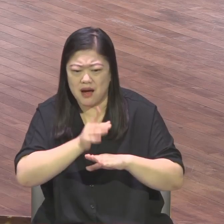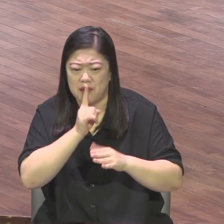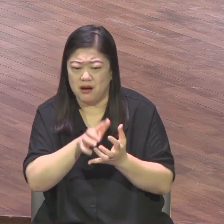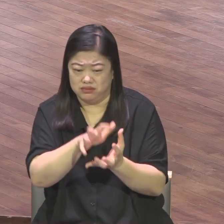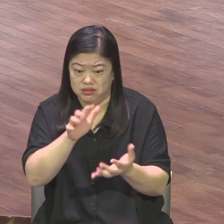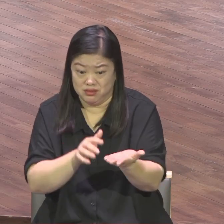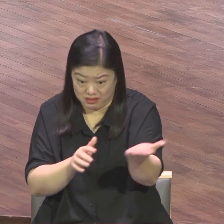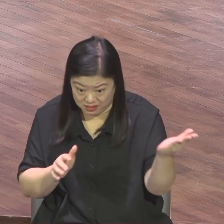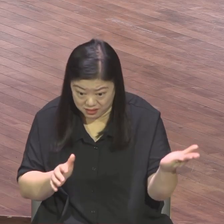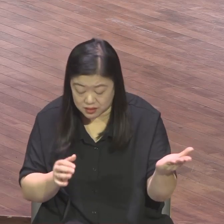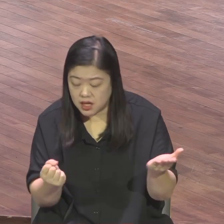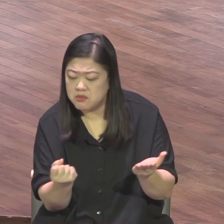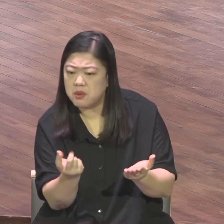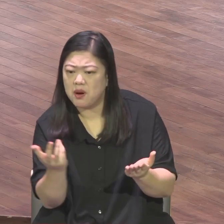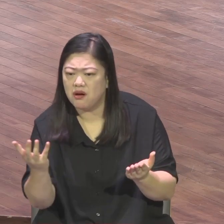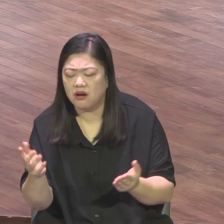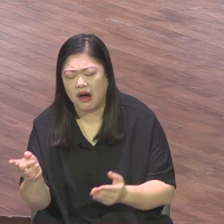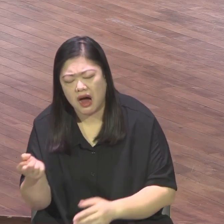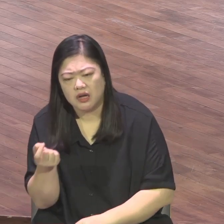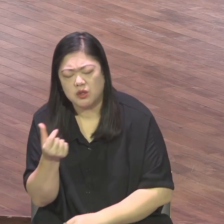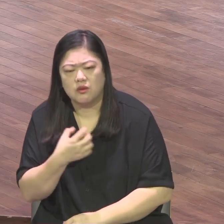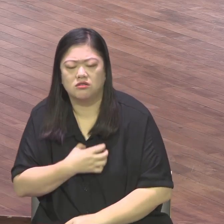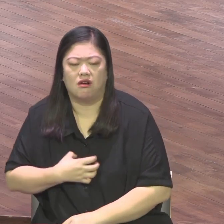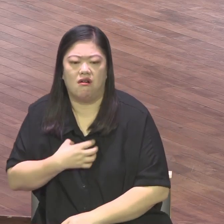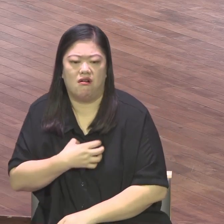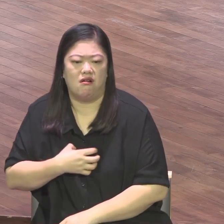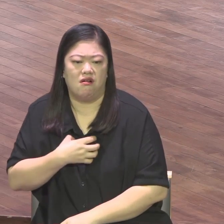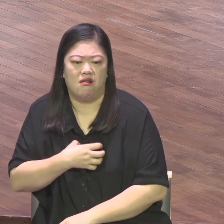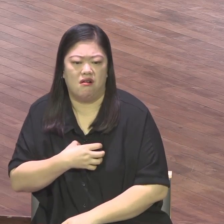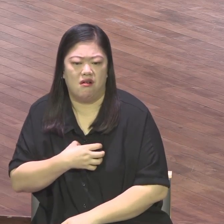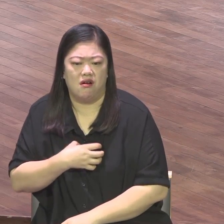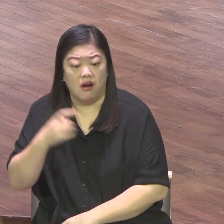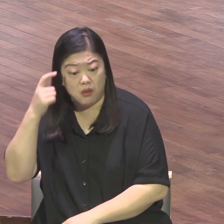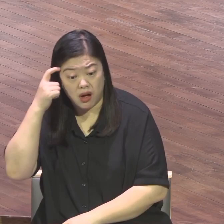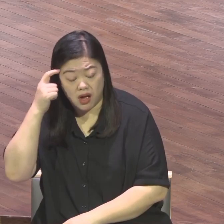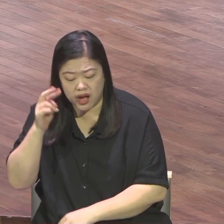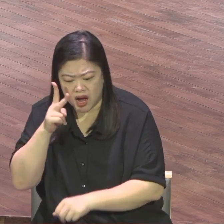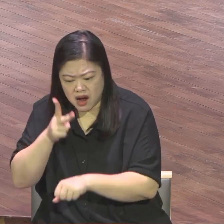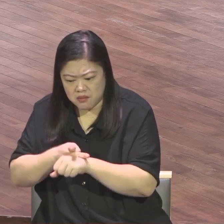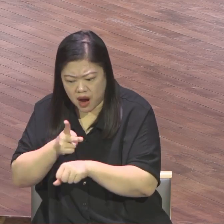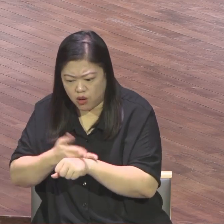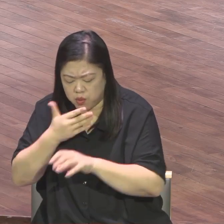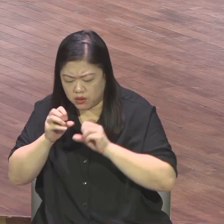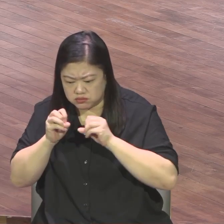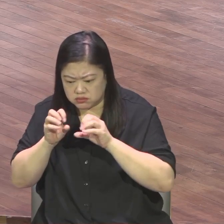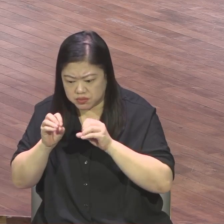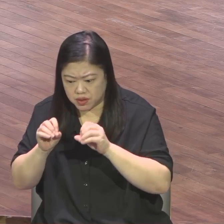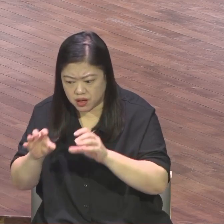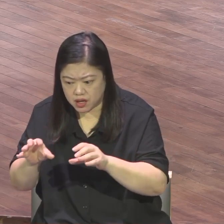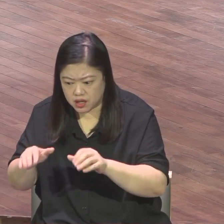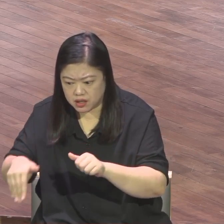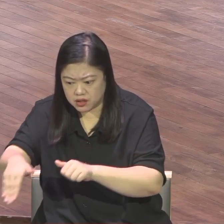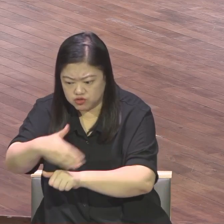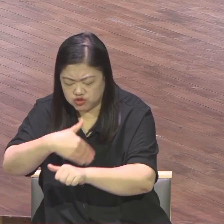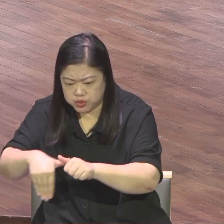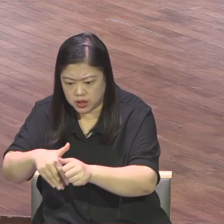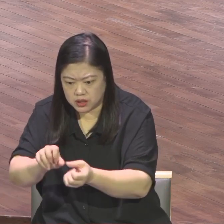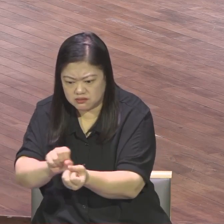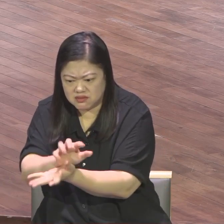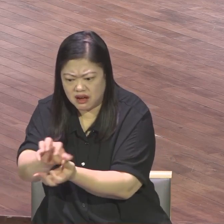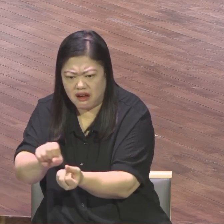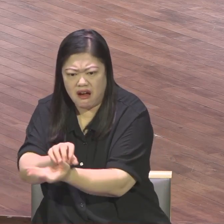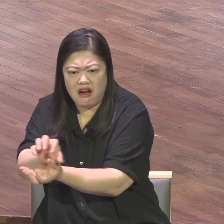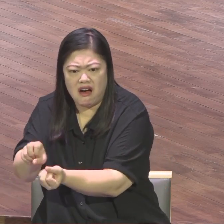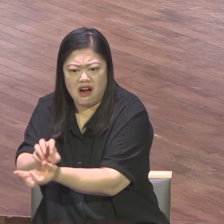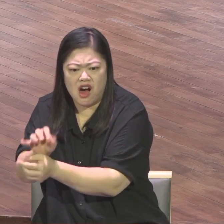아니나 다를까 오순절이요. 오순절이 가까이 오니까 막 각 나라에서 각지에서 다 그렇게 모여